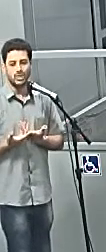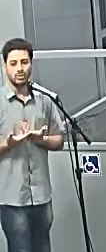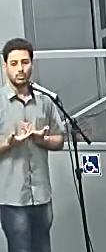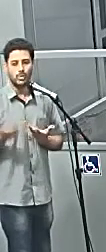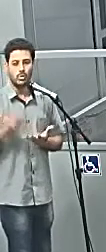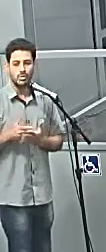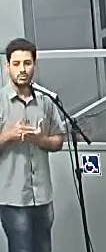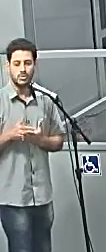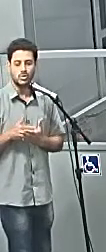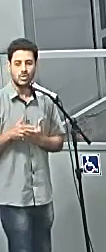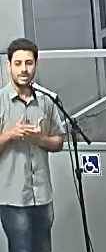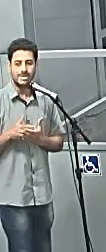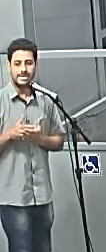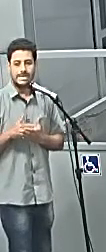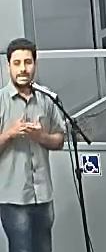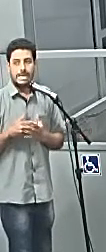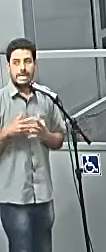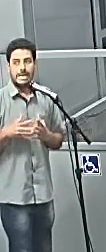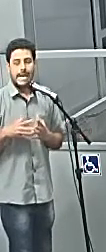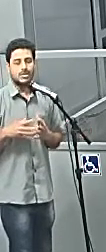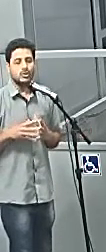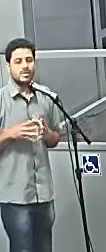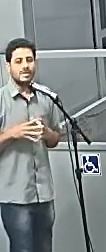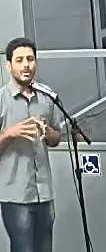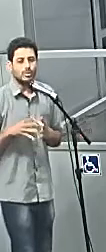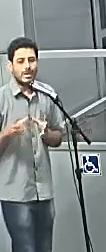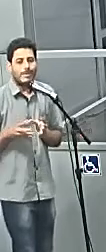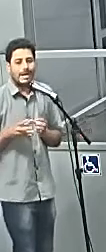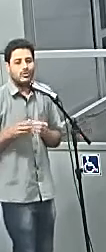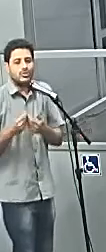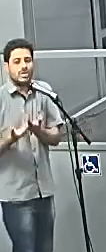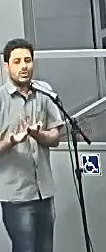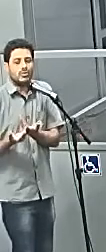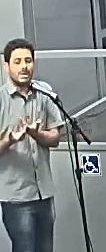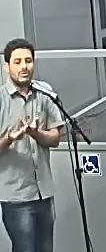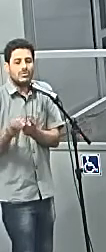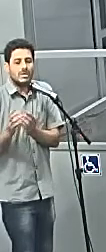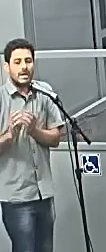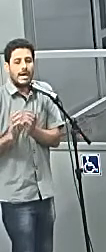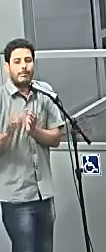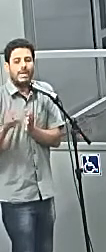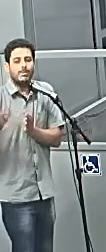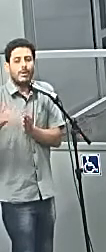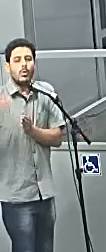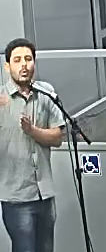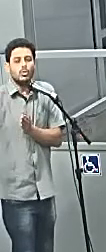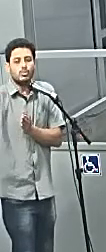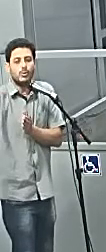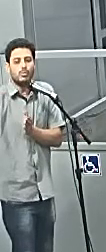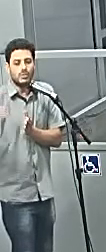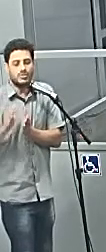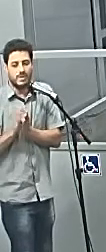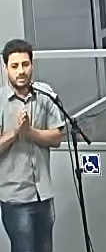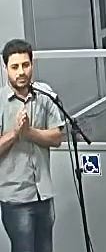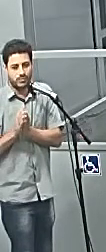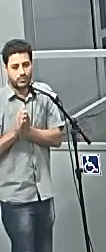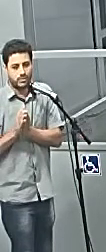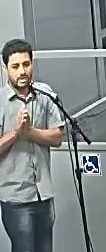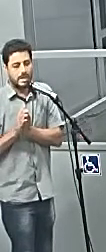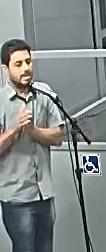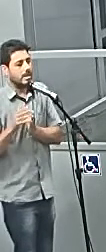confundido por algumas pessoas que associam o trabalho de direitos humanos a pena para alguns públicos